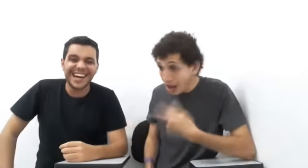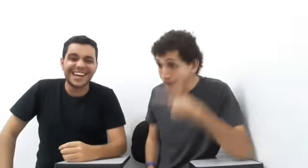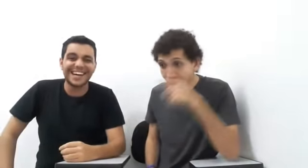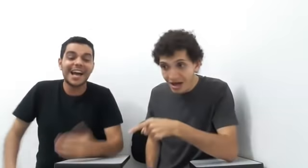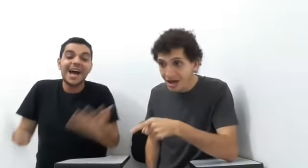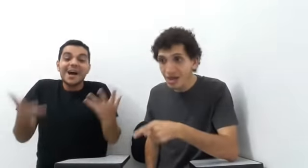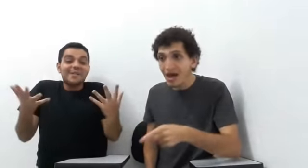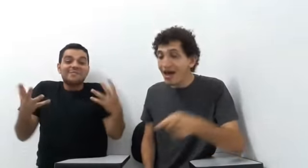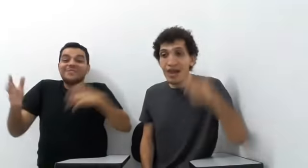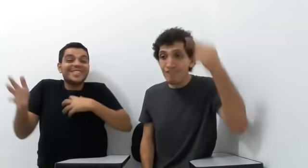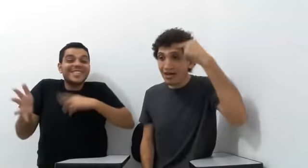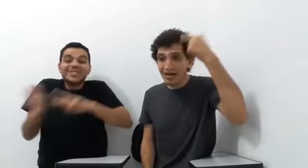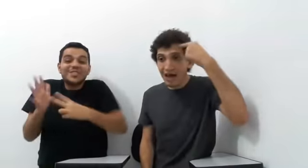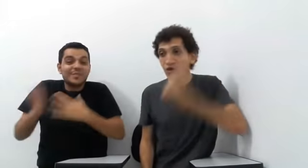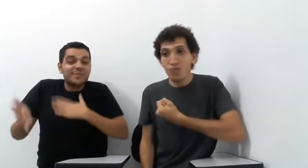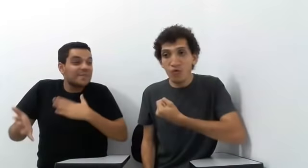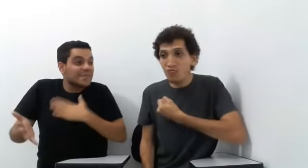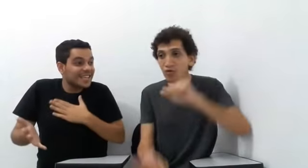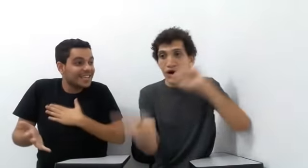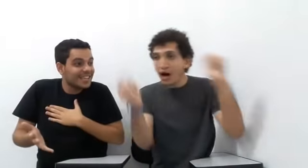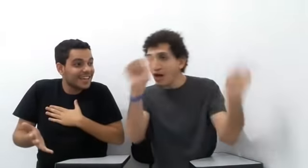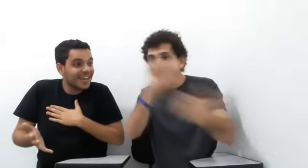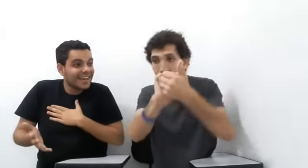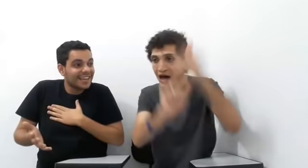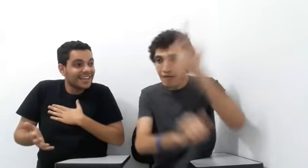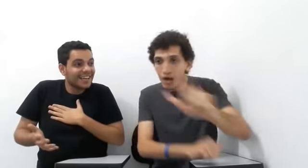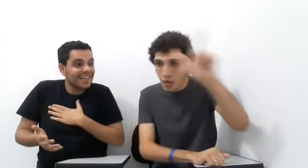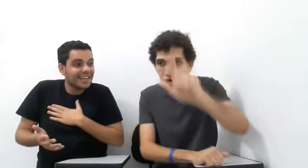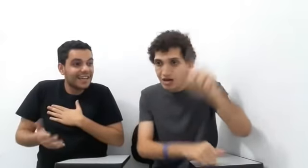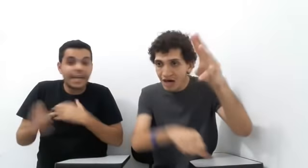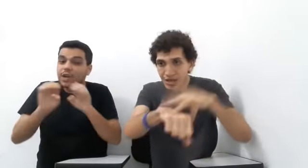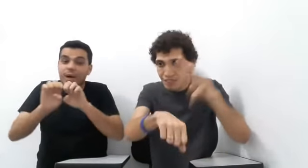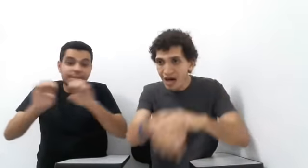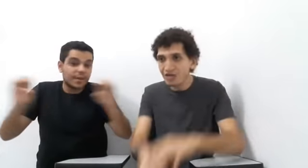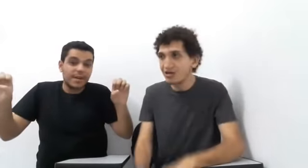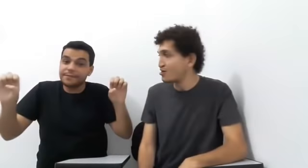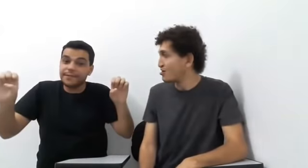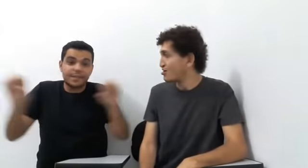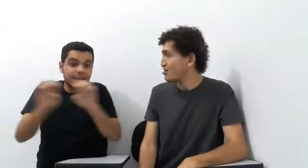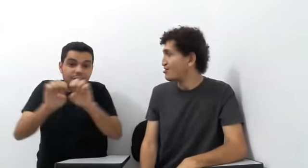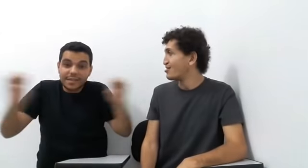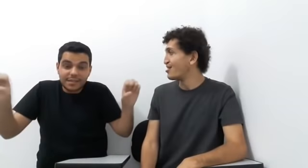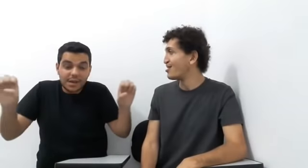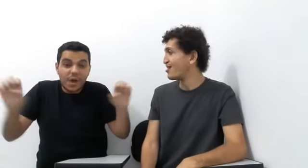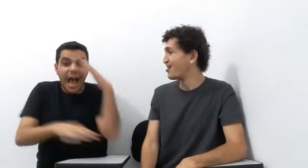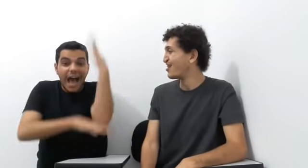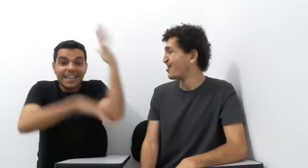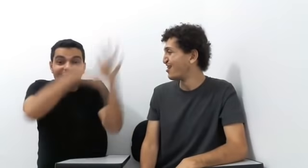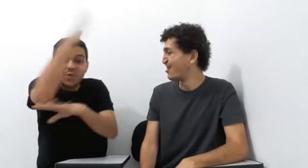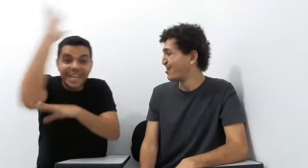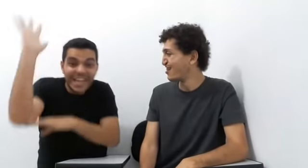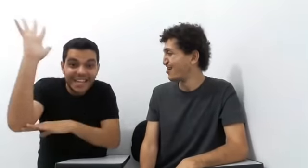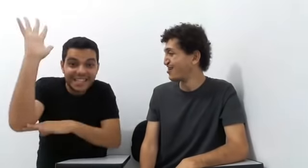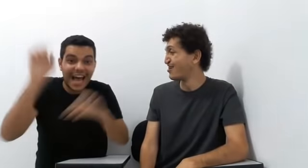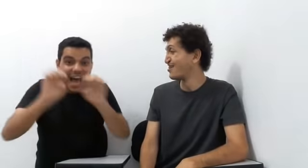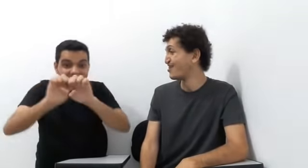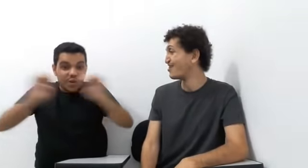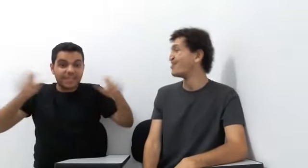para ele pensava no número, adaptava, nós, a matemática. Equação é a vida, equação, a natureza, a equação